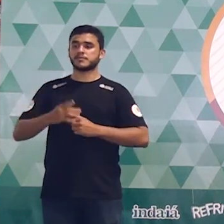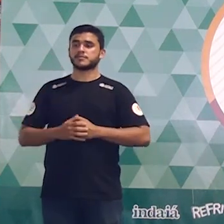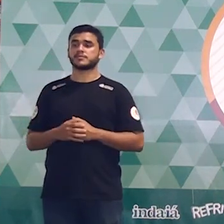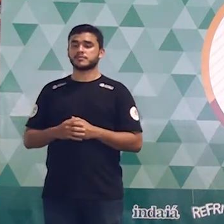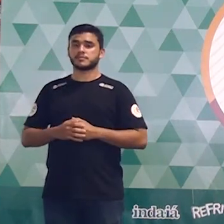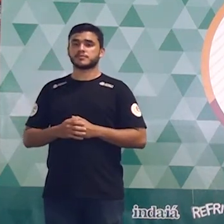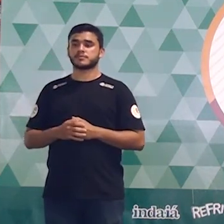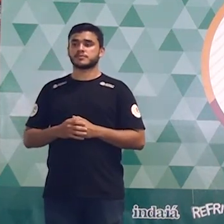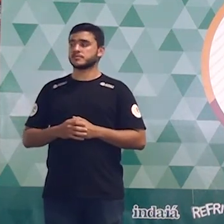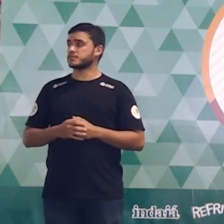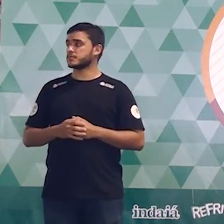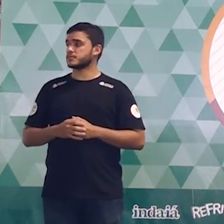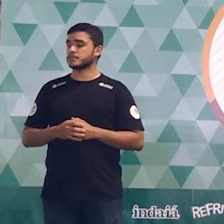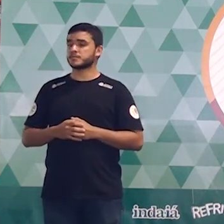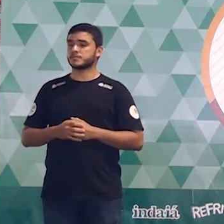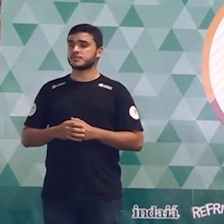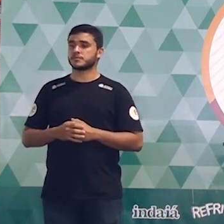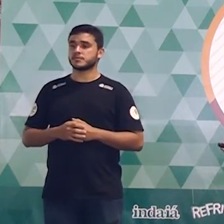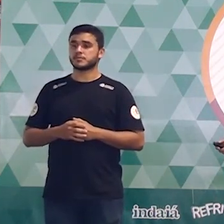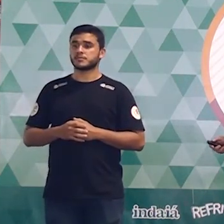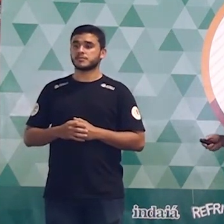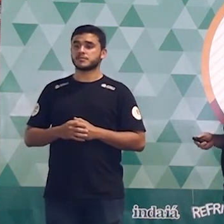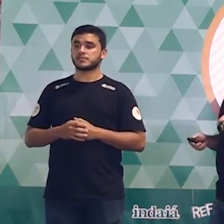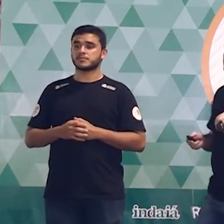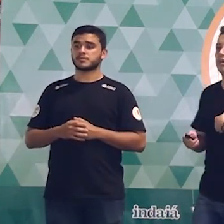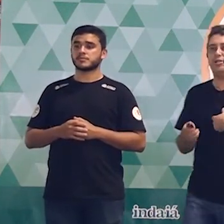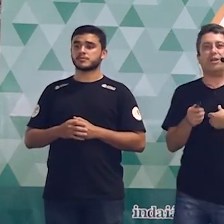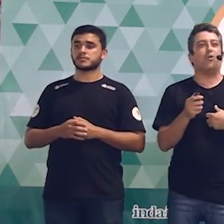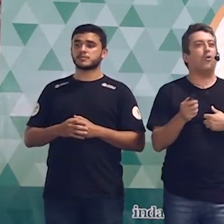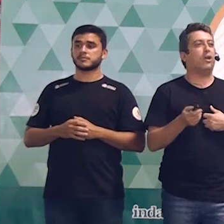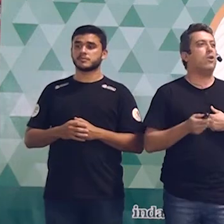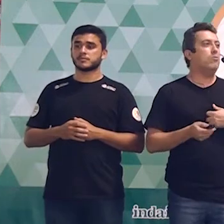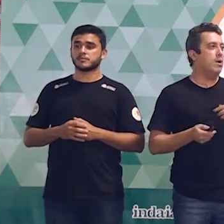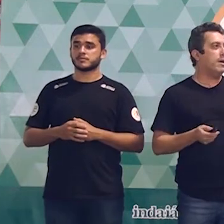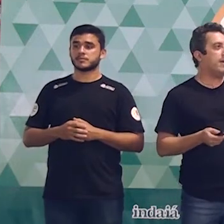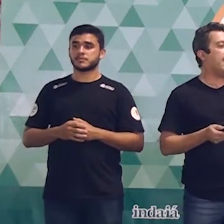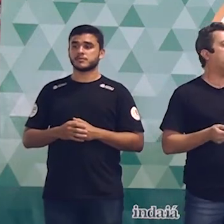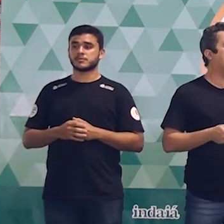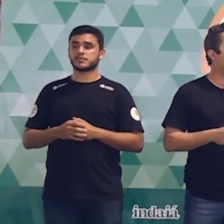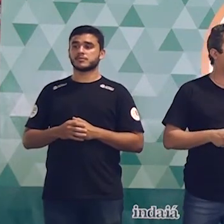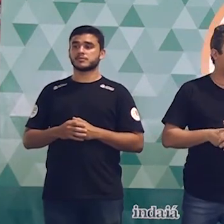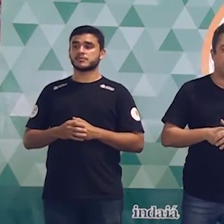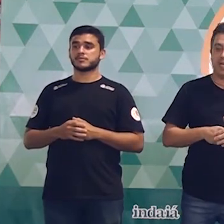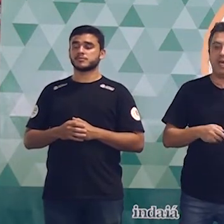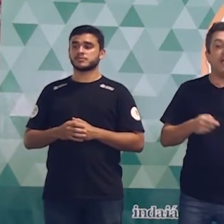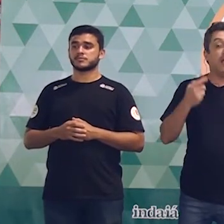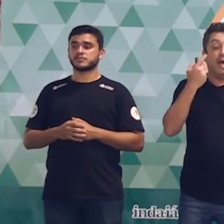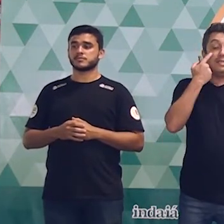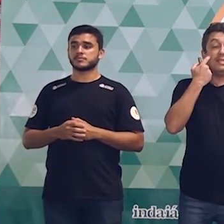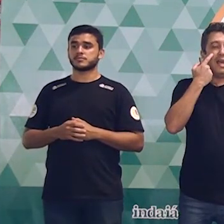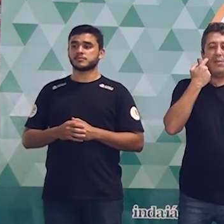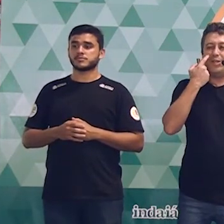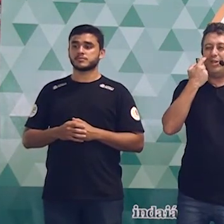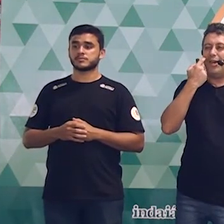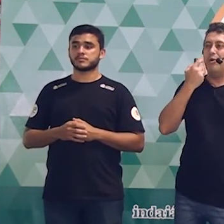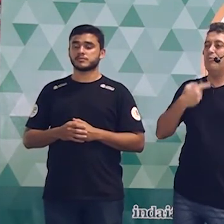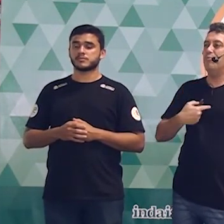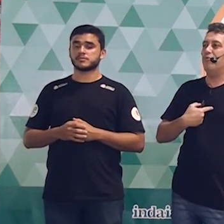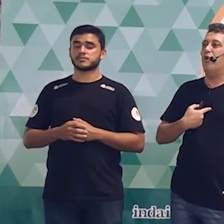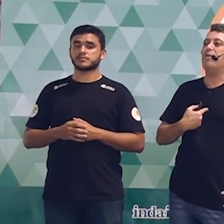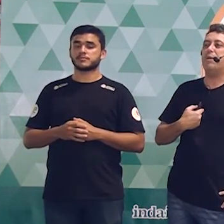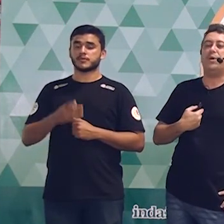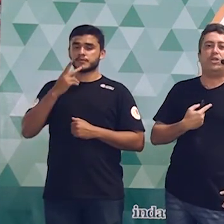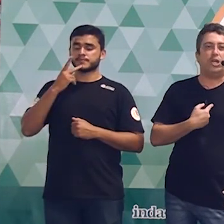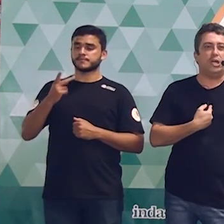frase, né? Eu fiquei pensando hoje que frase eu traria para vocês, já que eu coloquei uma em cada vez que eu vim aqui. Sinceramente,